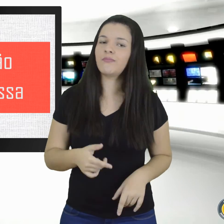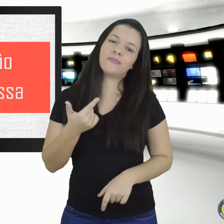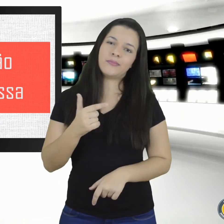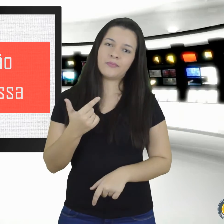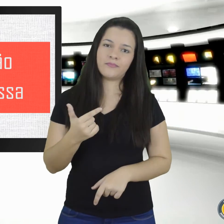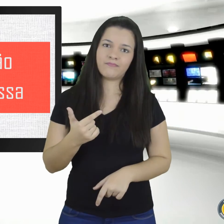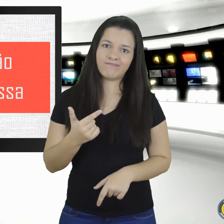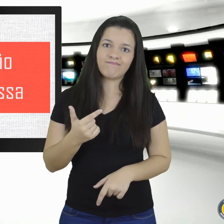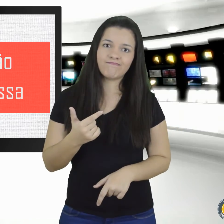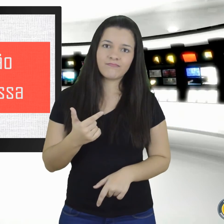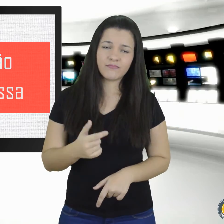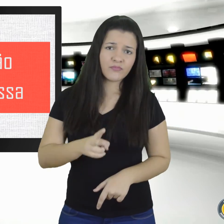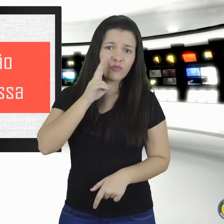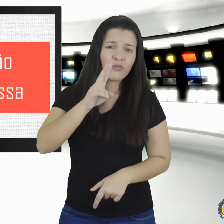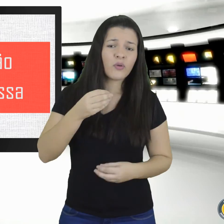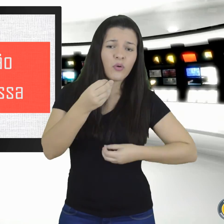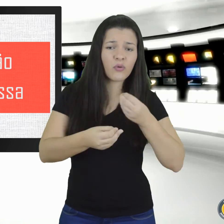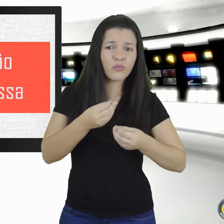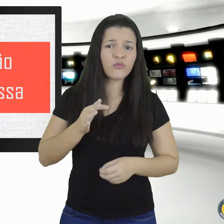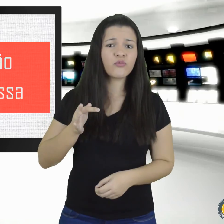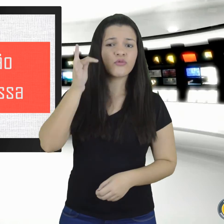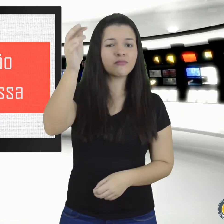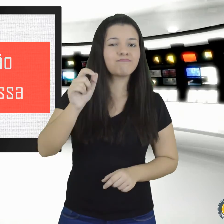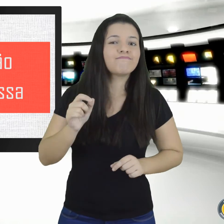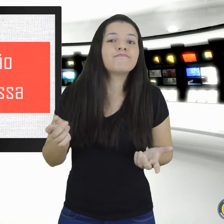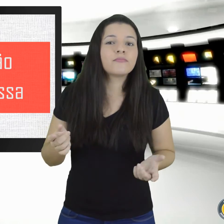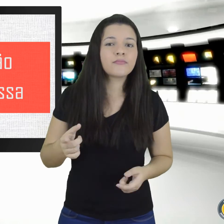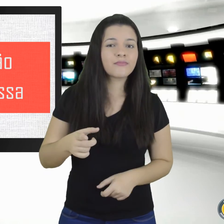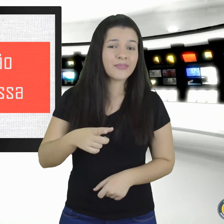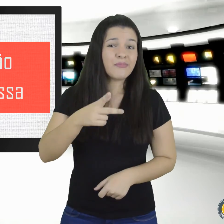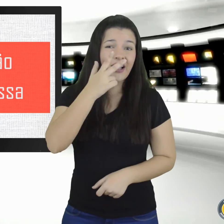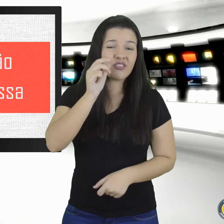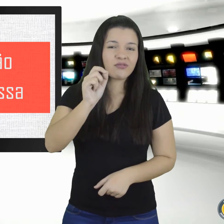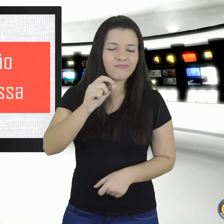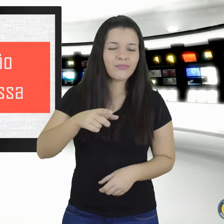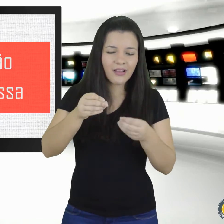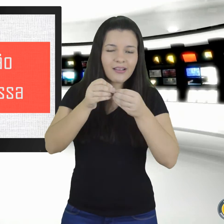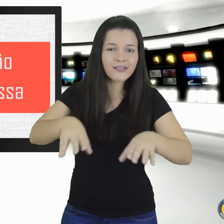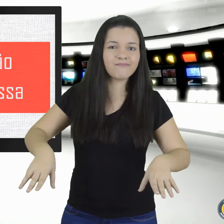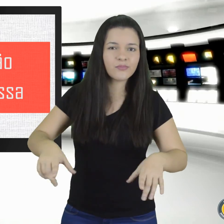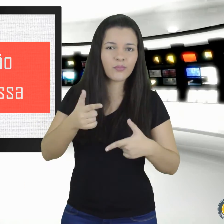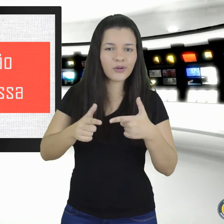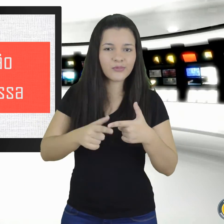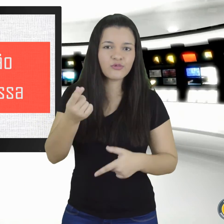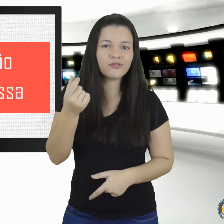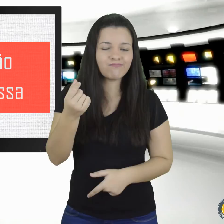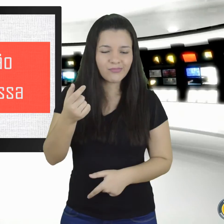de continuidade da crise, imaginamos que as dificuldades prosseguirão em 2016, restando